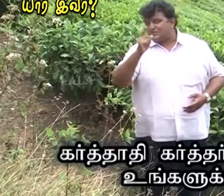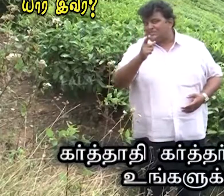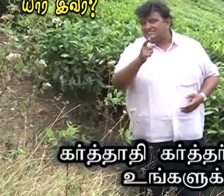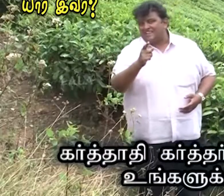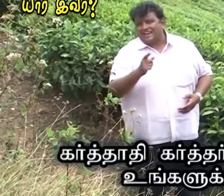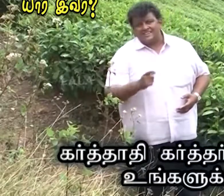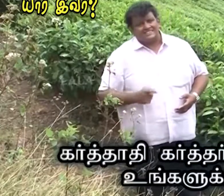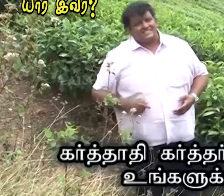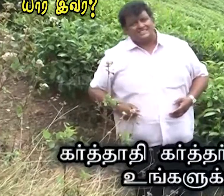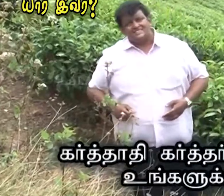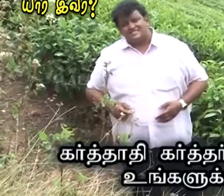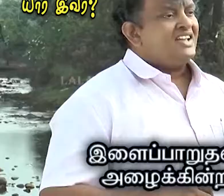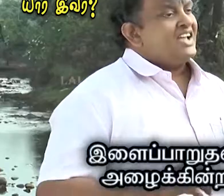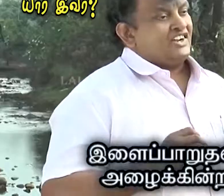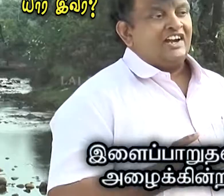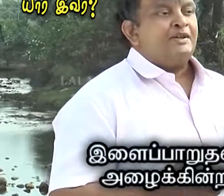இயேசு உங்களுக்கு